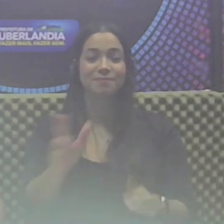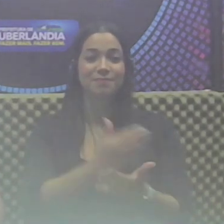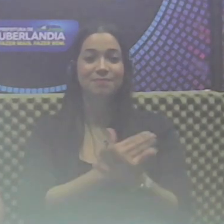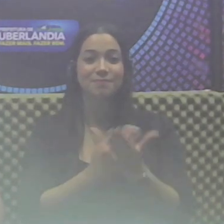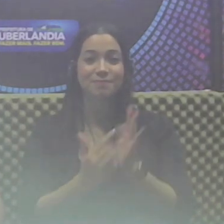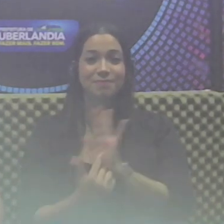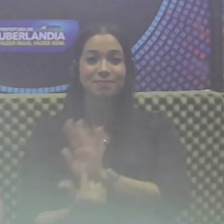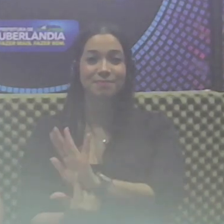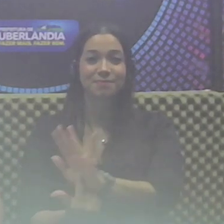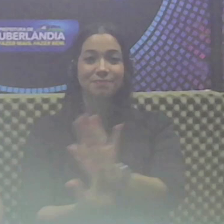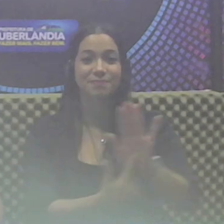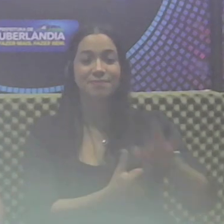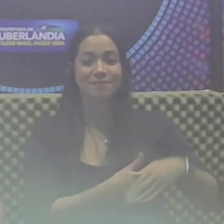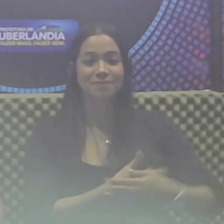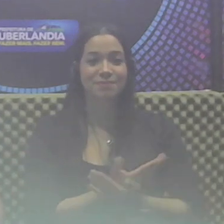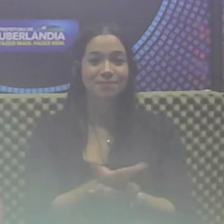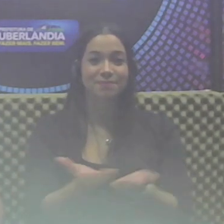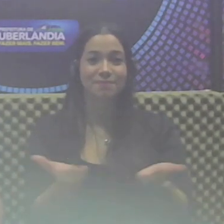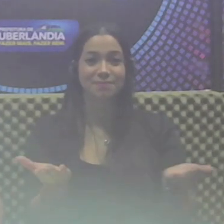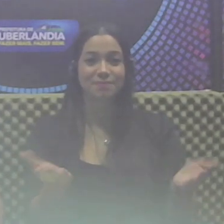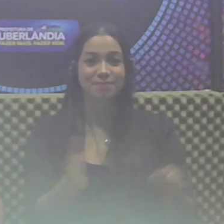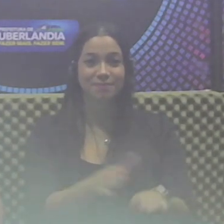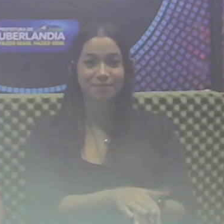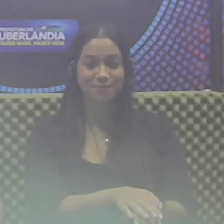Uberlândia no ar pra você.